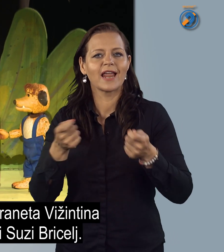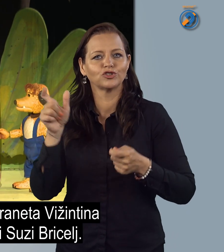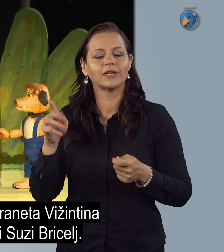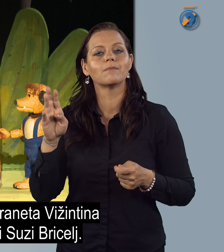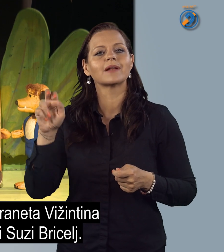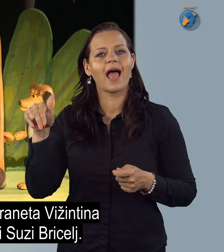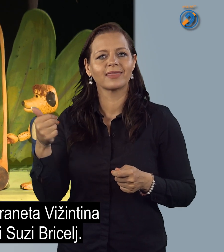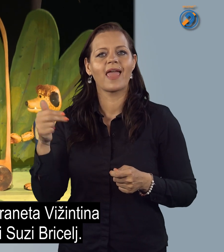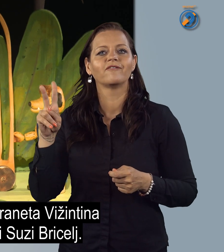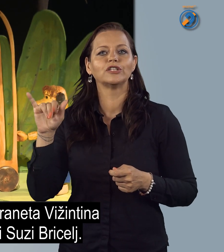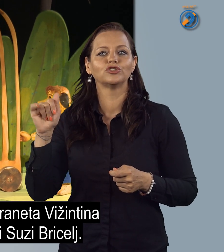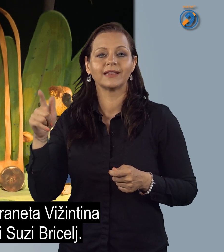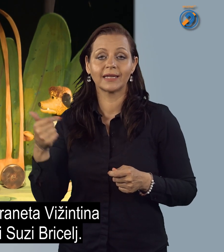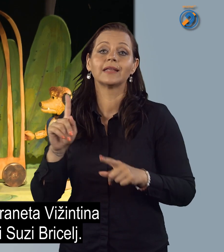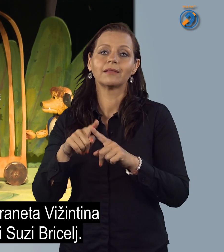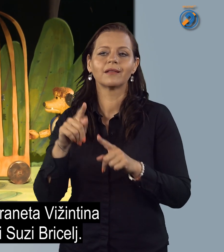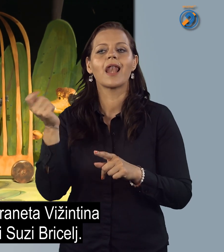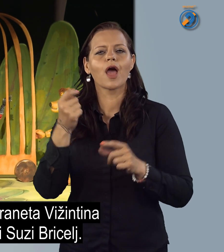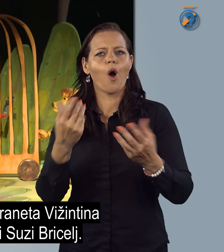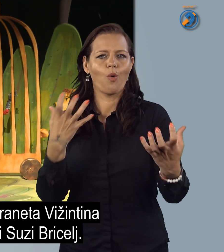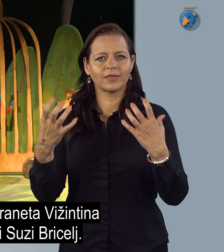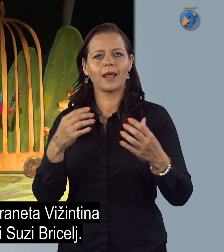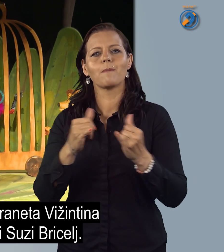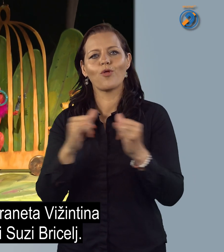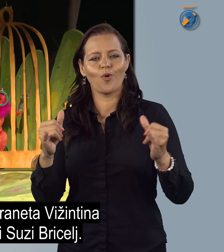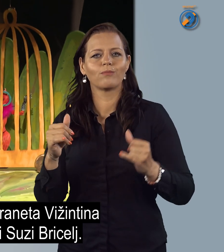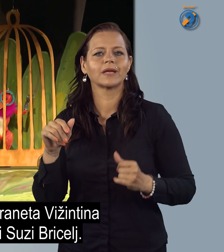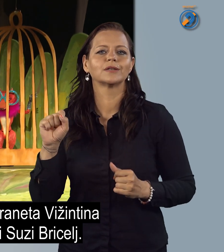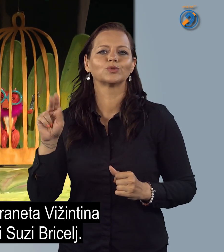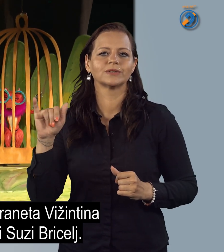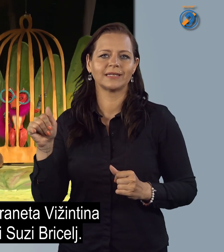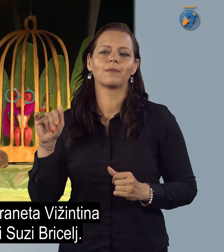Vižintina in likovni podobi Suzi Bricelj.